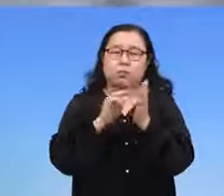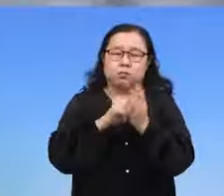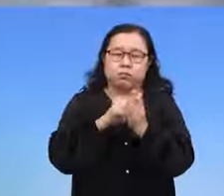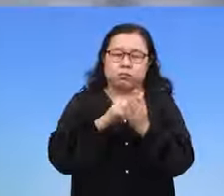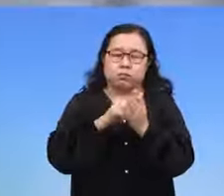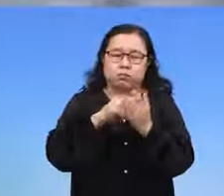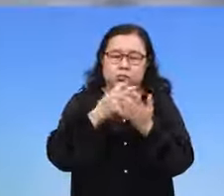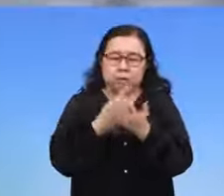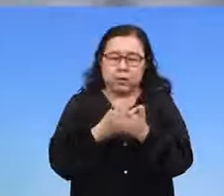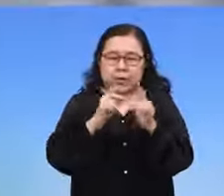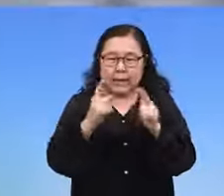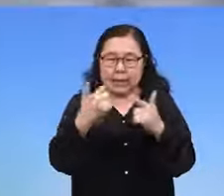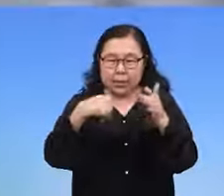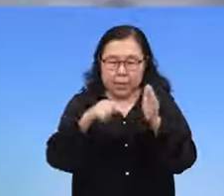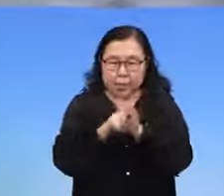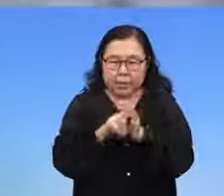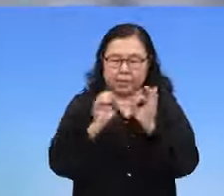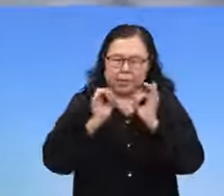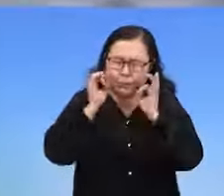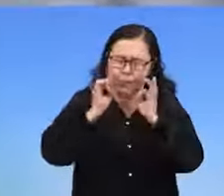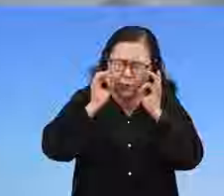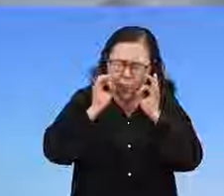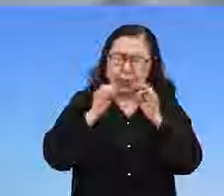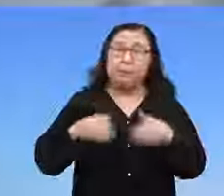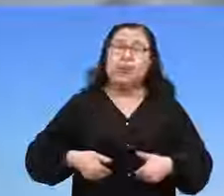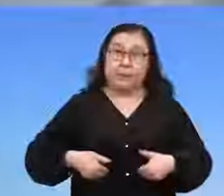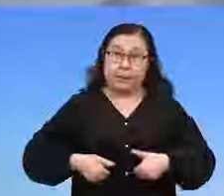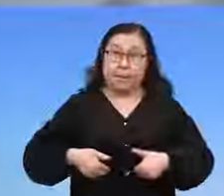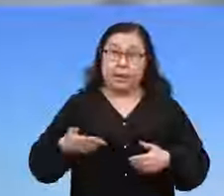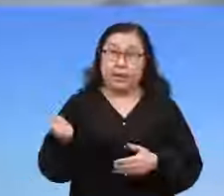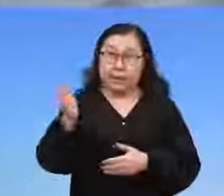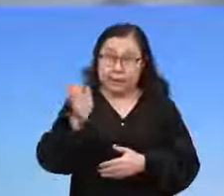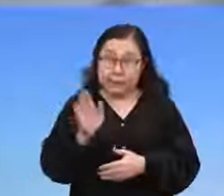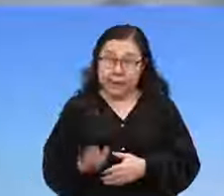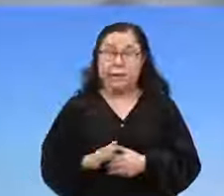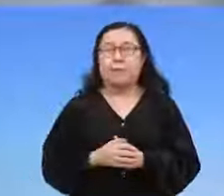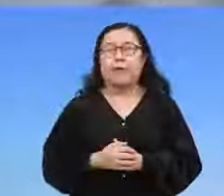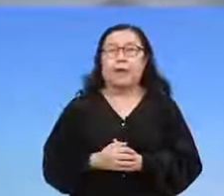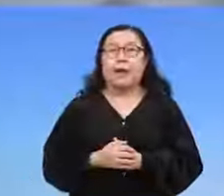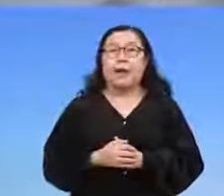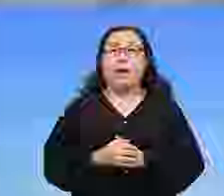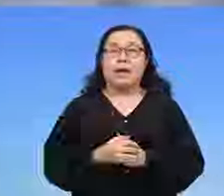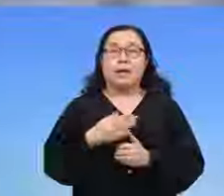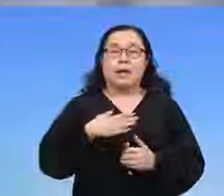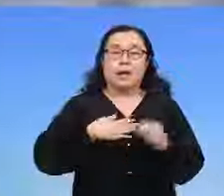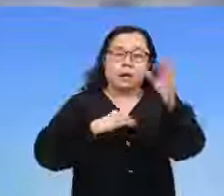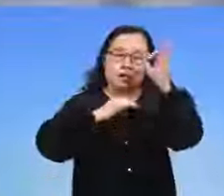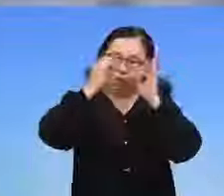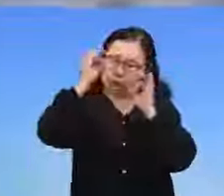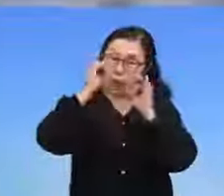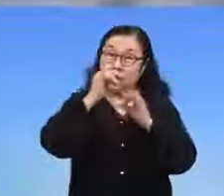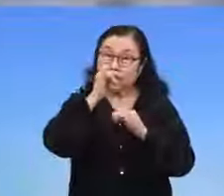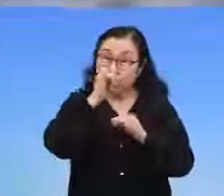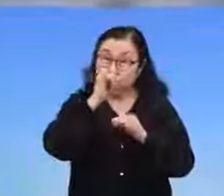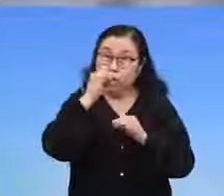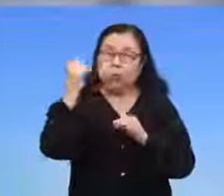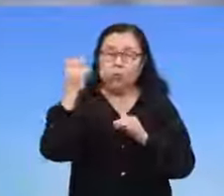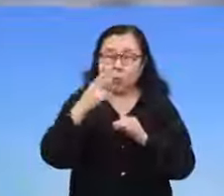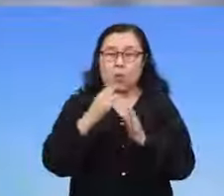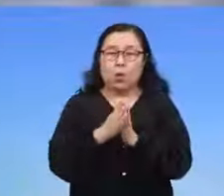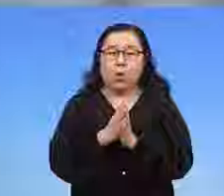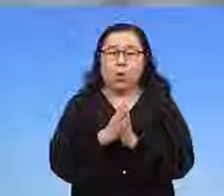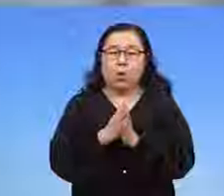않으려고 애쓰고 또 몸부림치는 것도 필요하겠지만, 그러나 사실은 우리가 실수하더라도 또